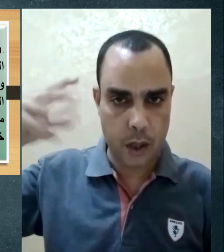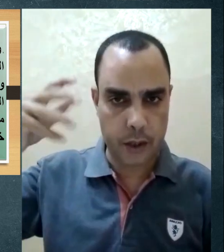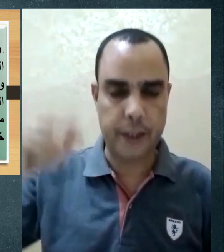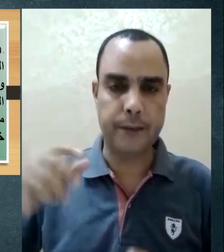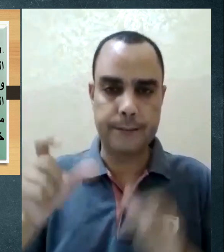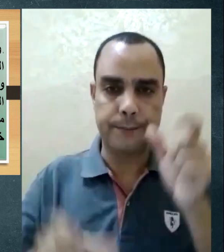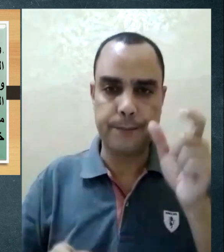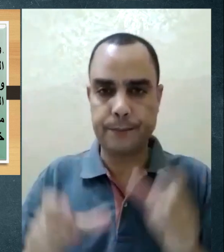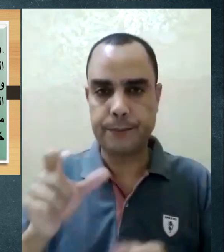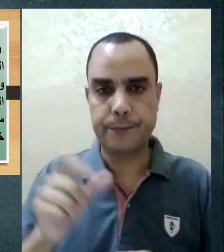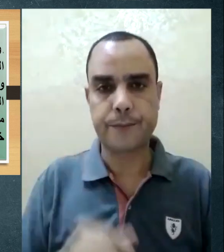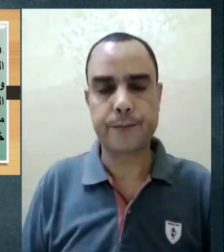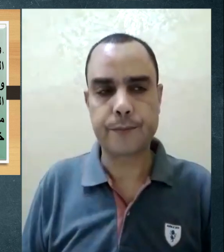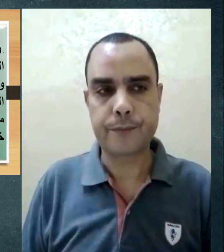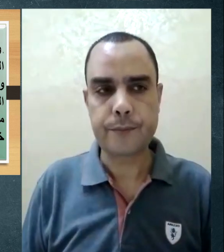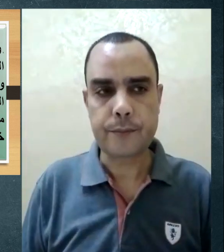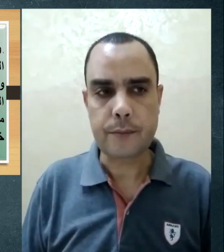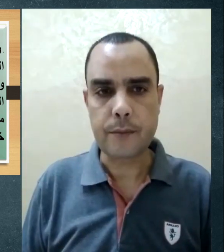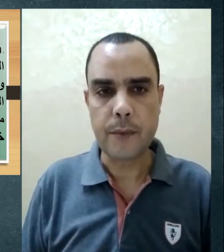والمراهقين.